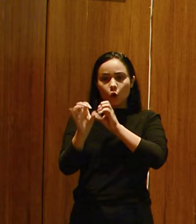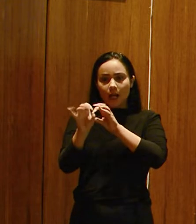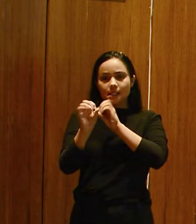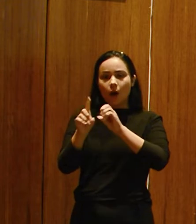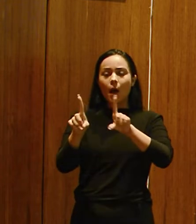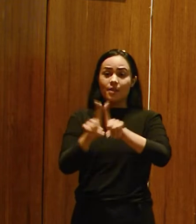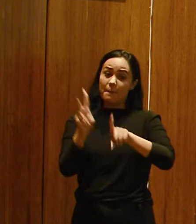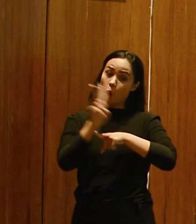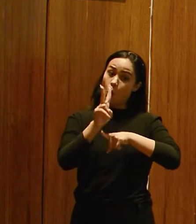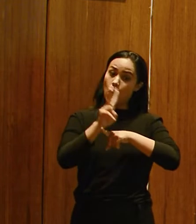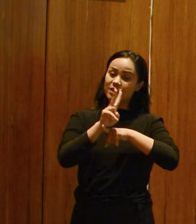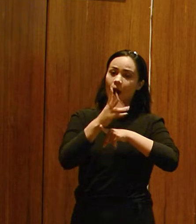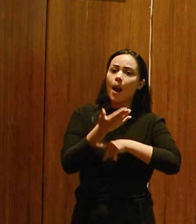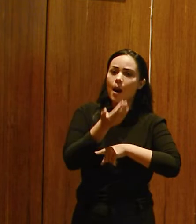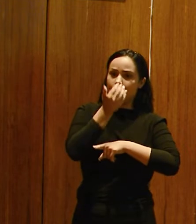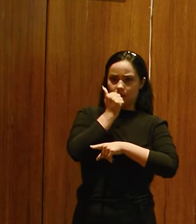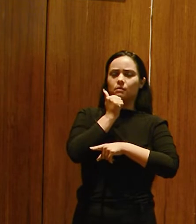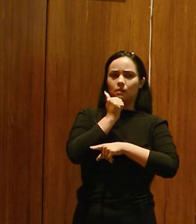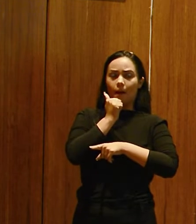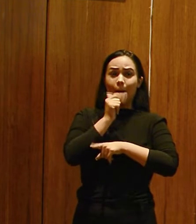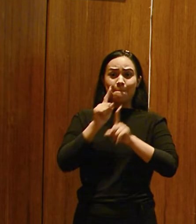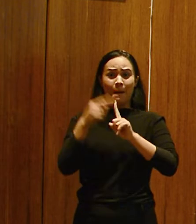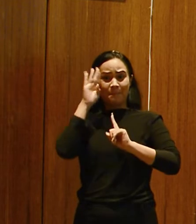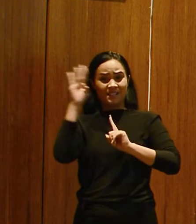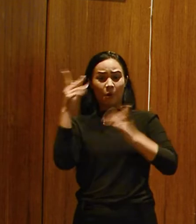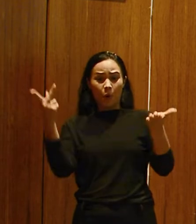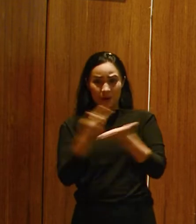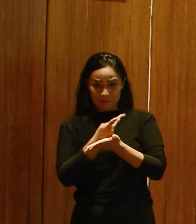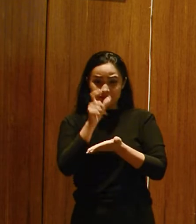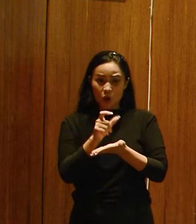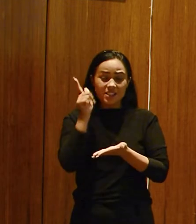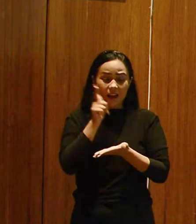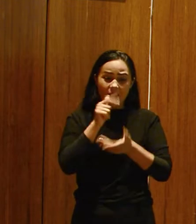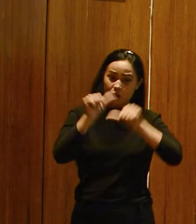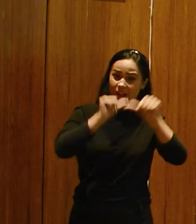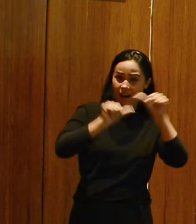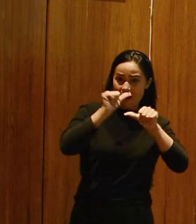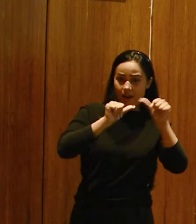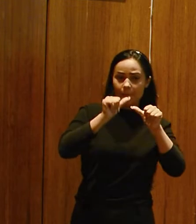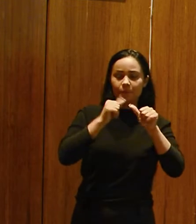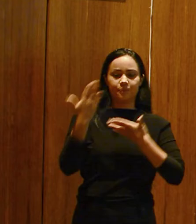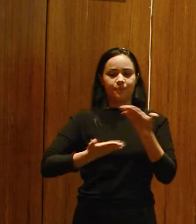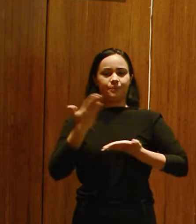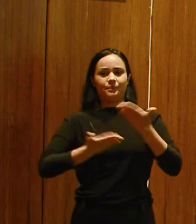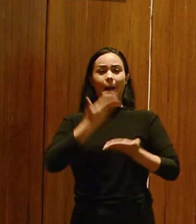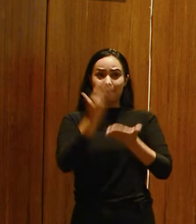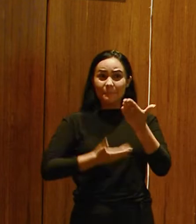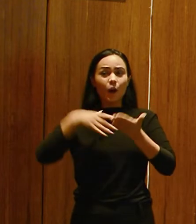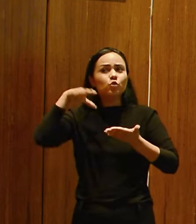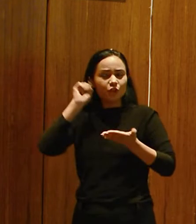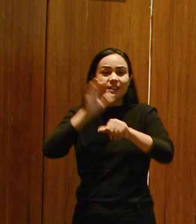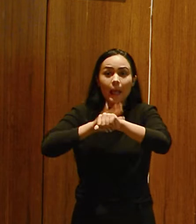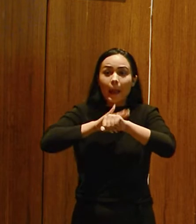educação, cuidados alimentares, mas o principal fator que a gente consegue modificar é tratar essa perda